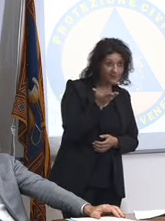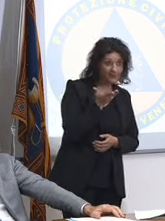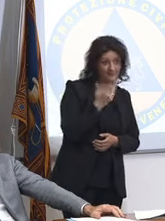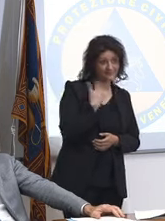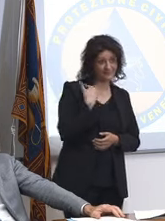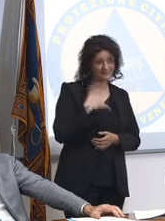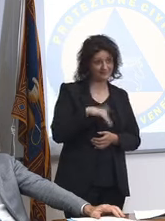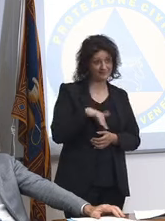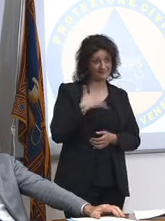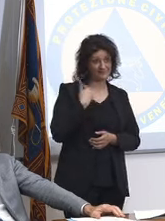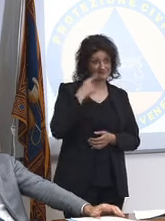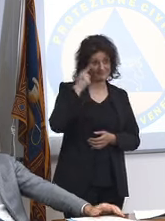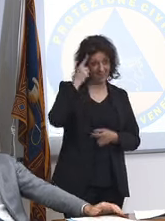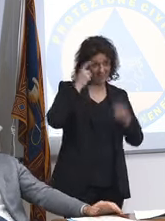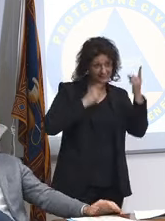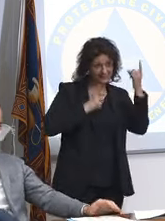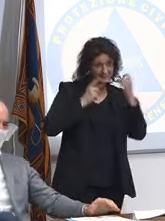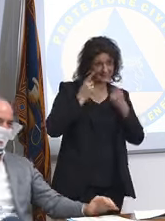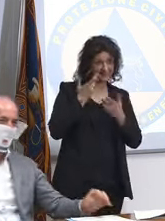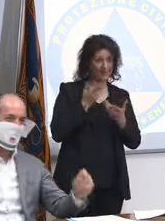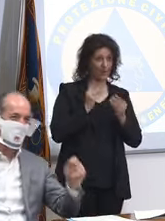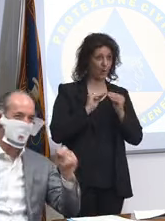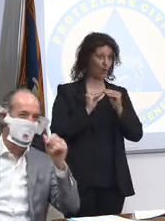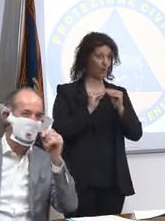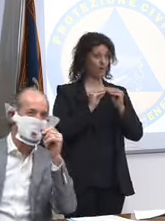Non sei giovane.